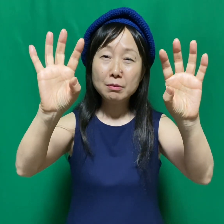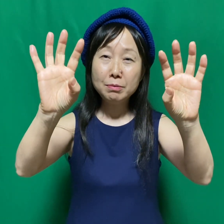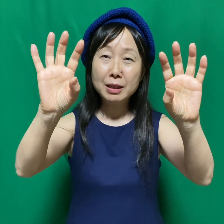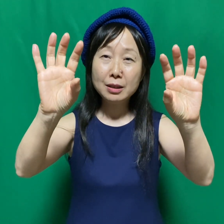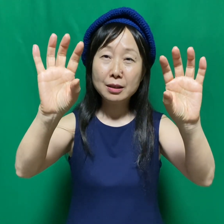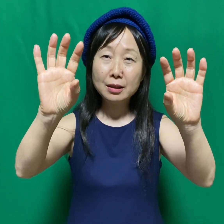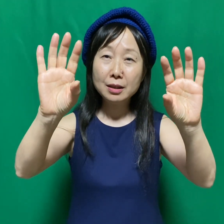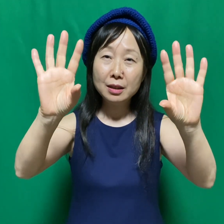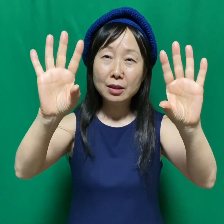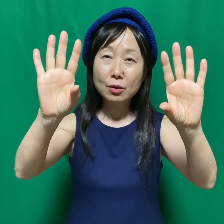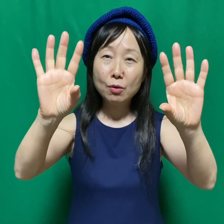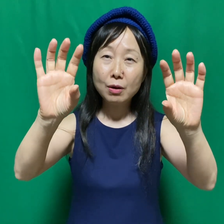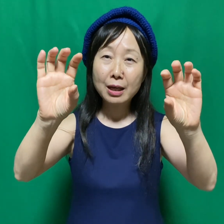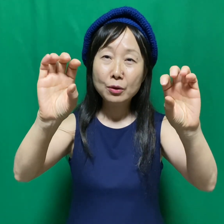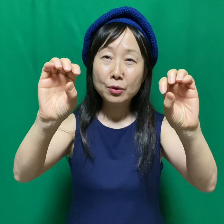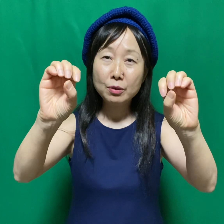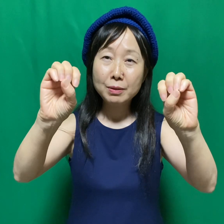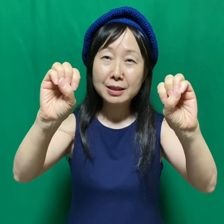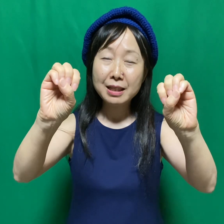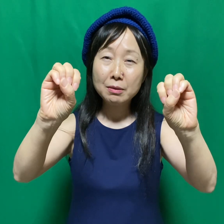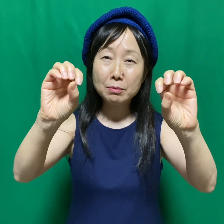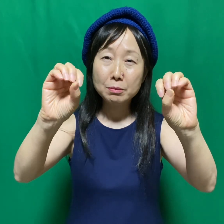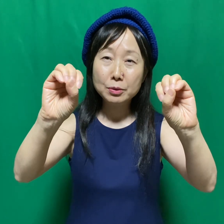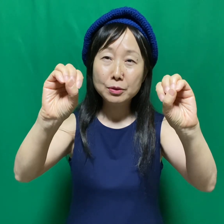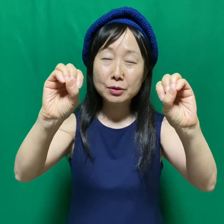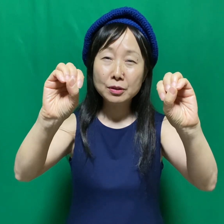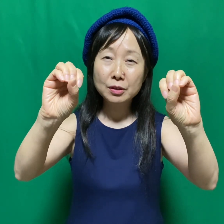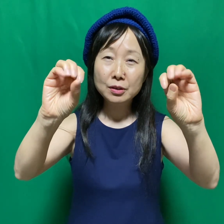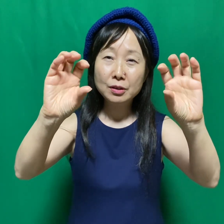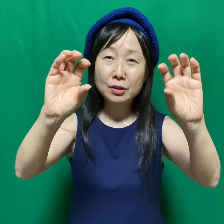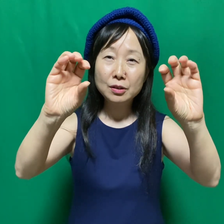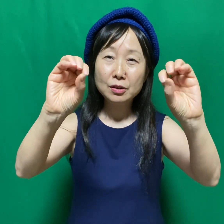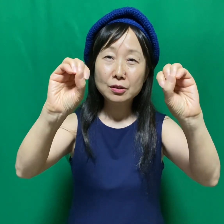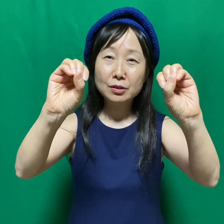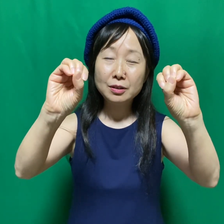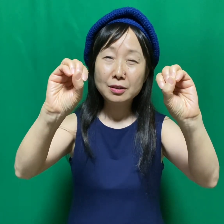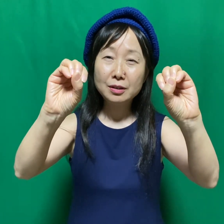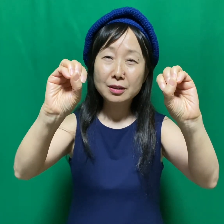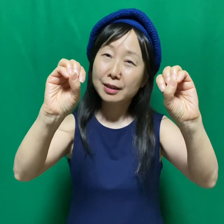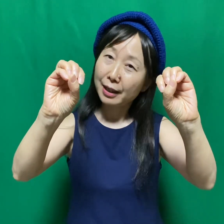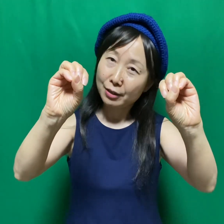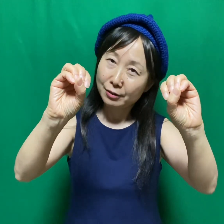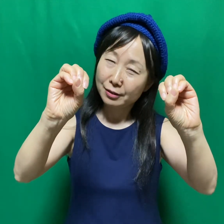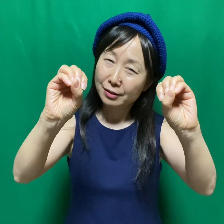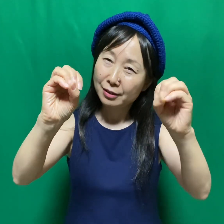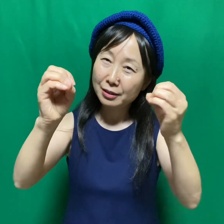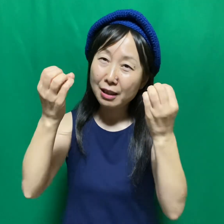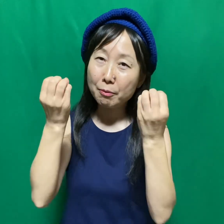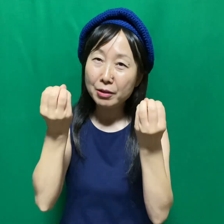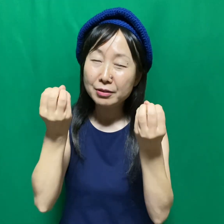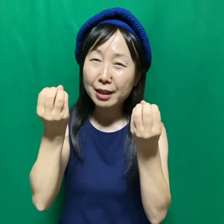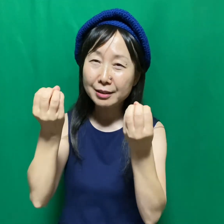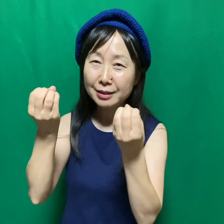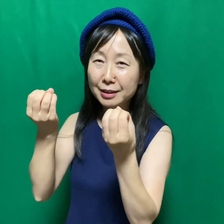指と他の指全部くっつける、溜める感じですか